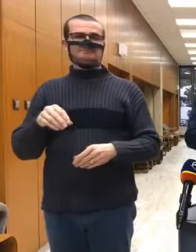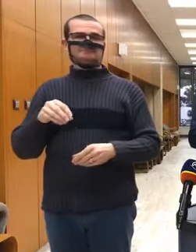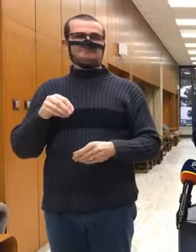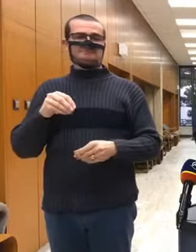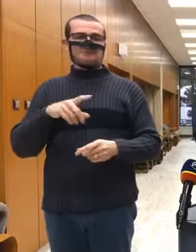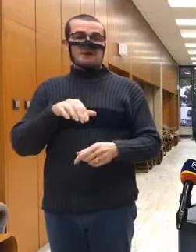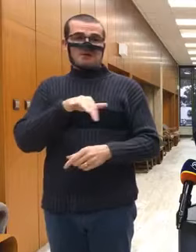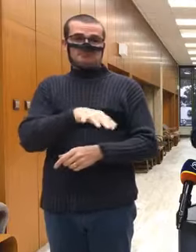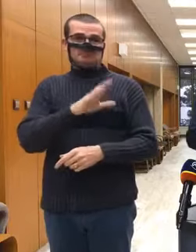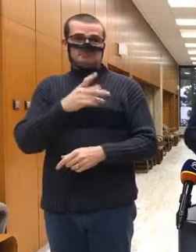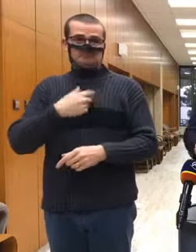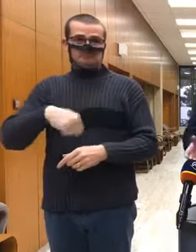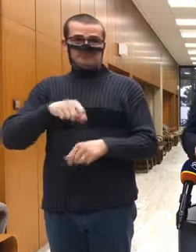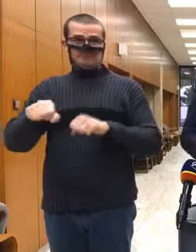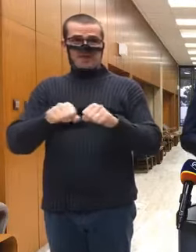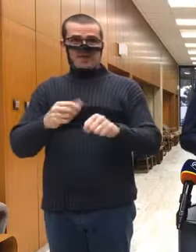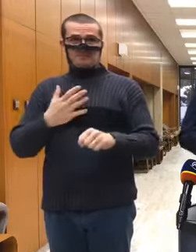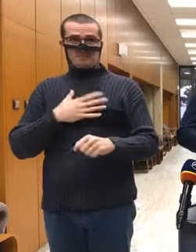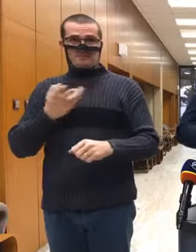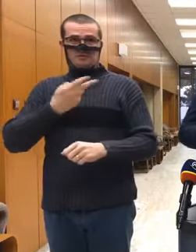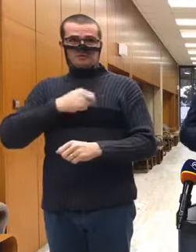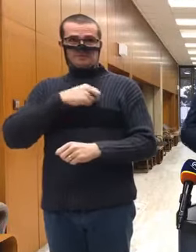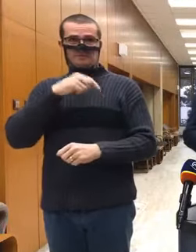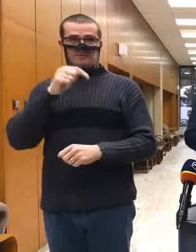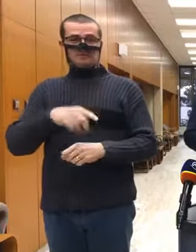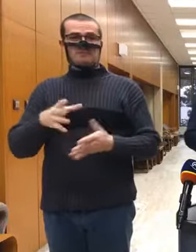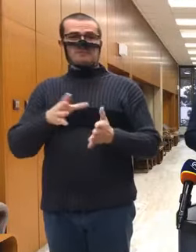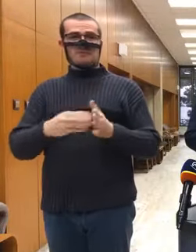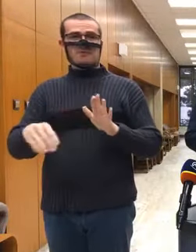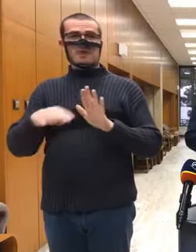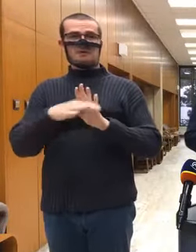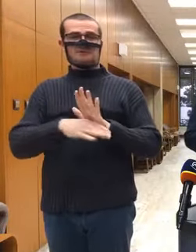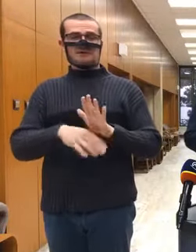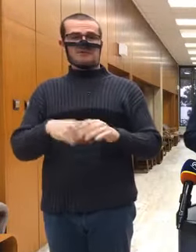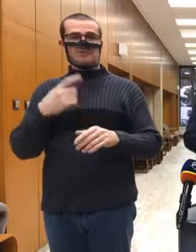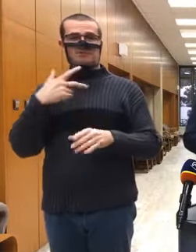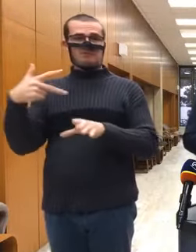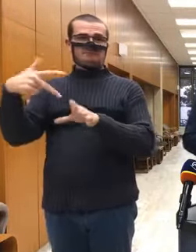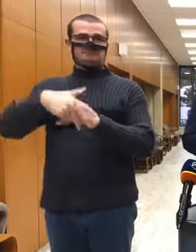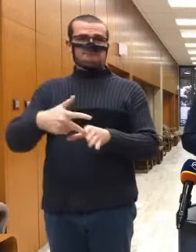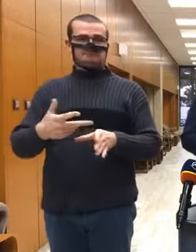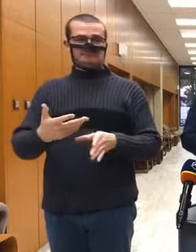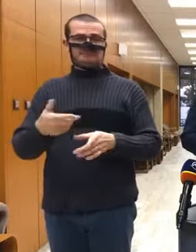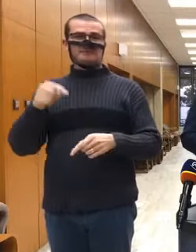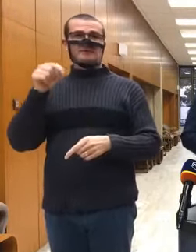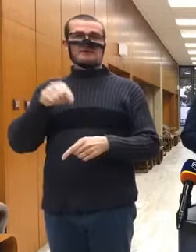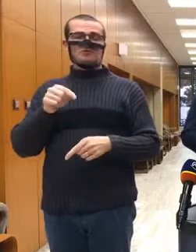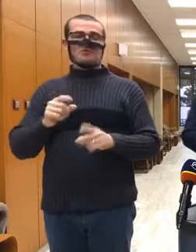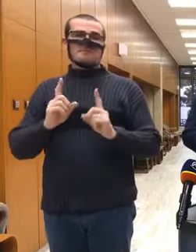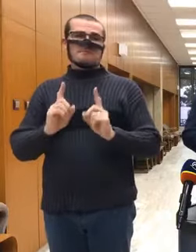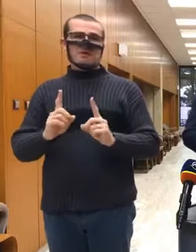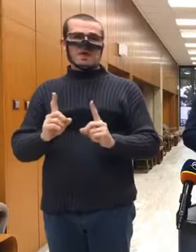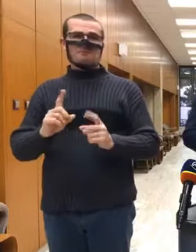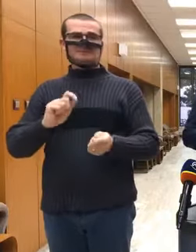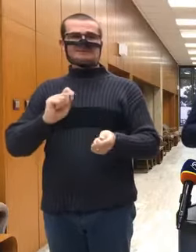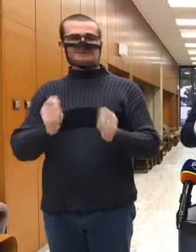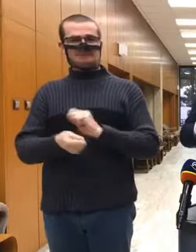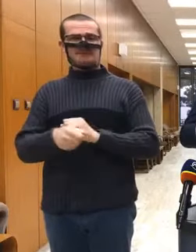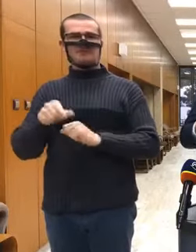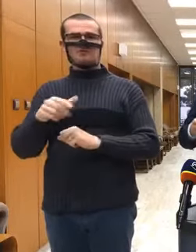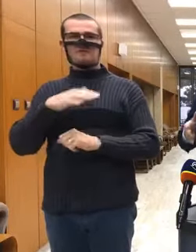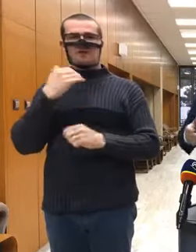nesie zodpovednosť, že vlastne do tohto podľa zákonov nemám moc čo rozprávať. Myslím si, že toto by sme mali zmeniť. Toto sú